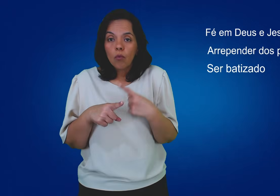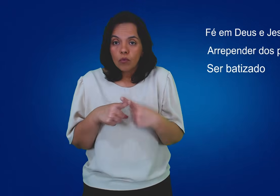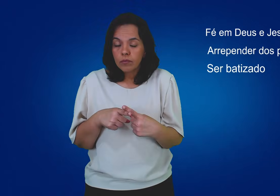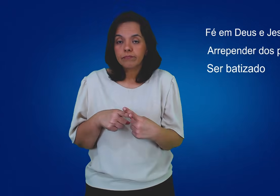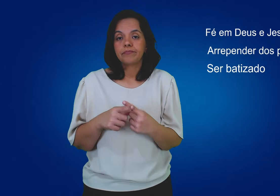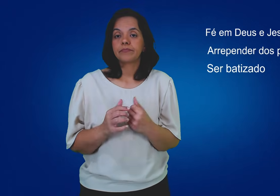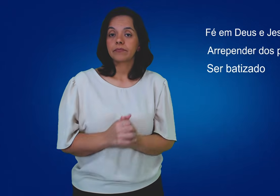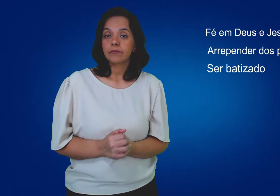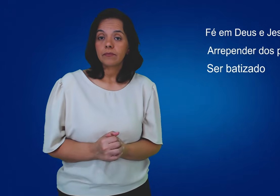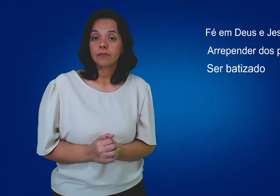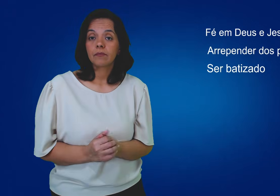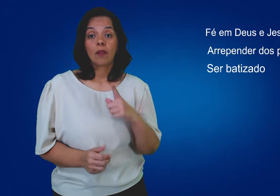batizadas.